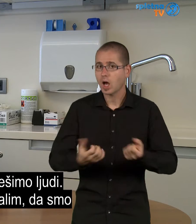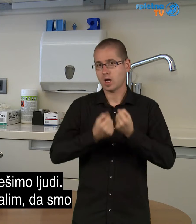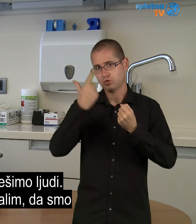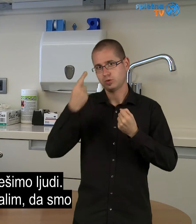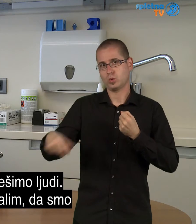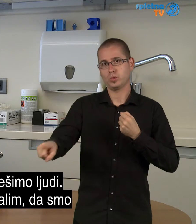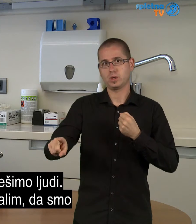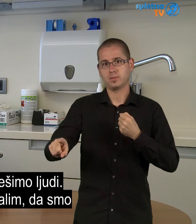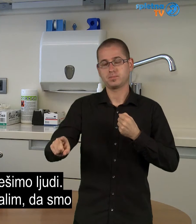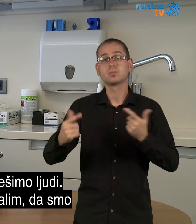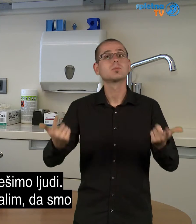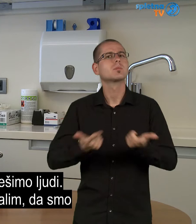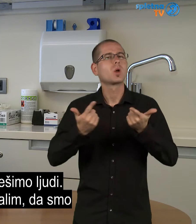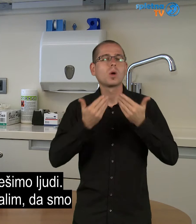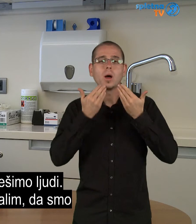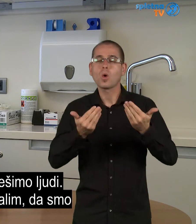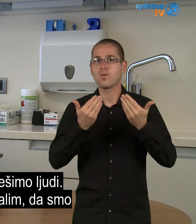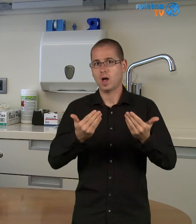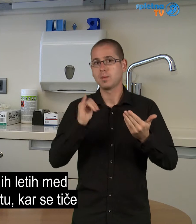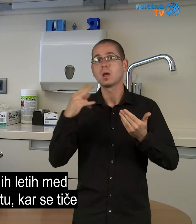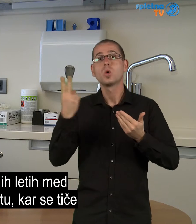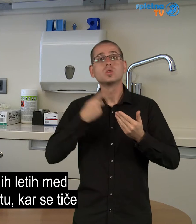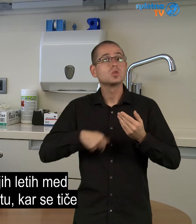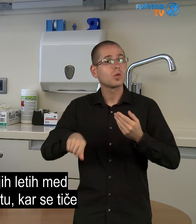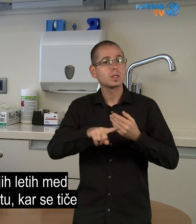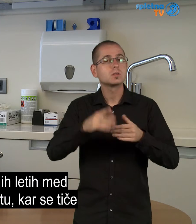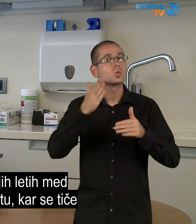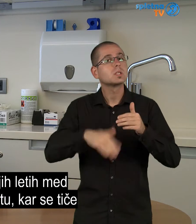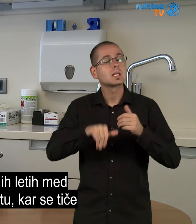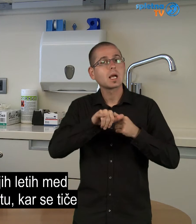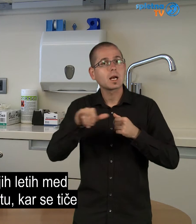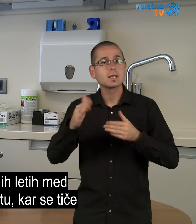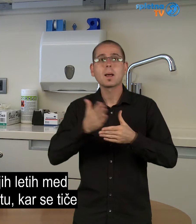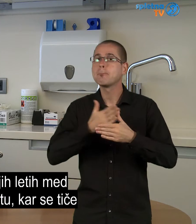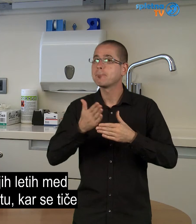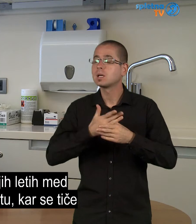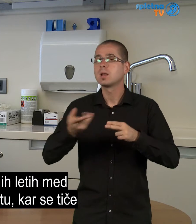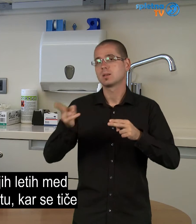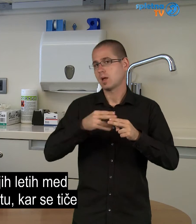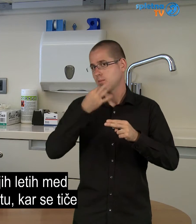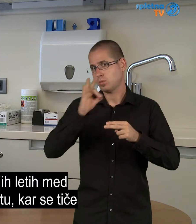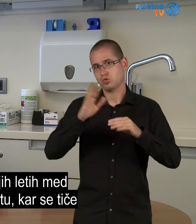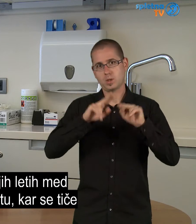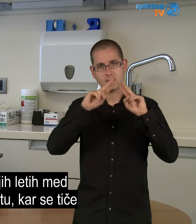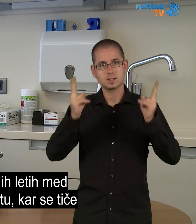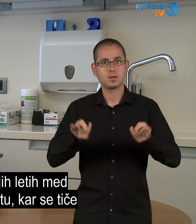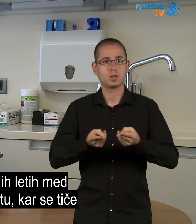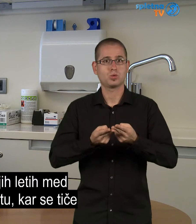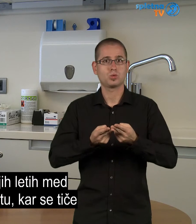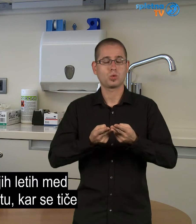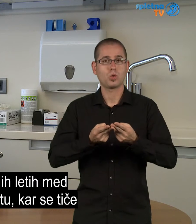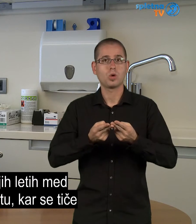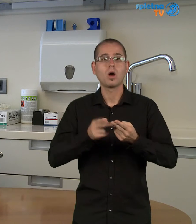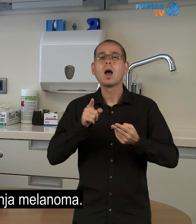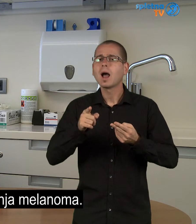ljudi. In lahko se pohvalim, da smo Slovenci v zadnjih letih med najboljšimi na svetu,